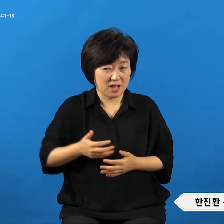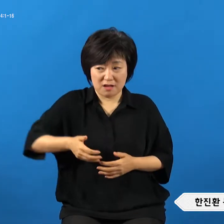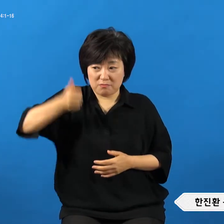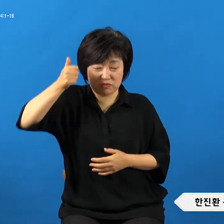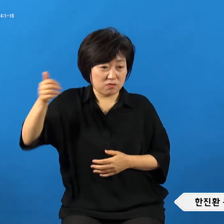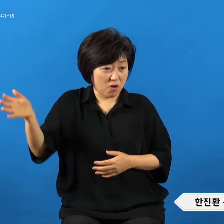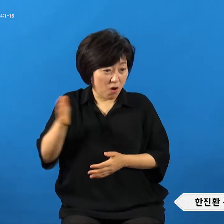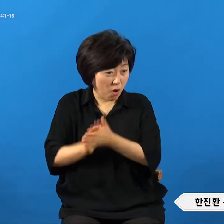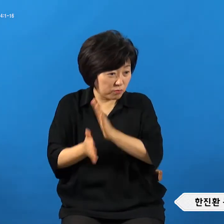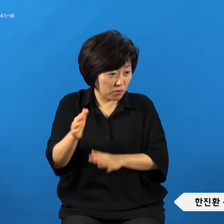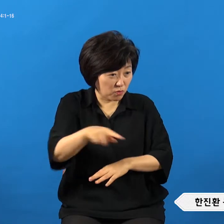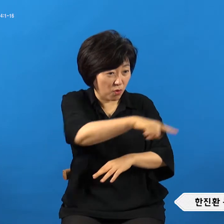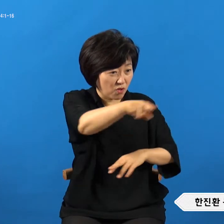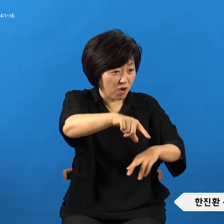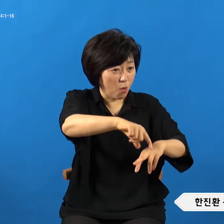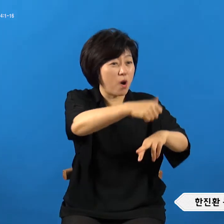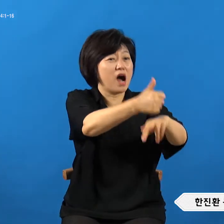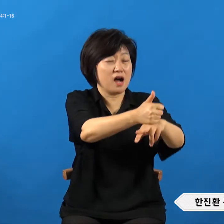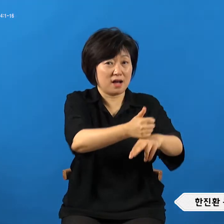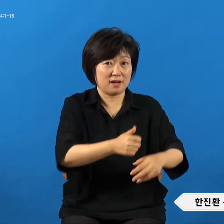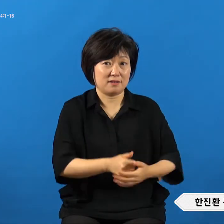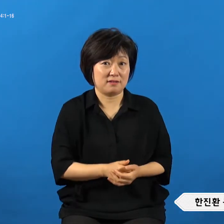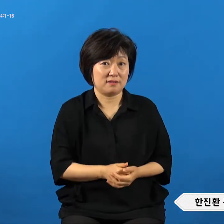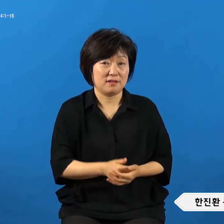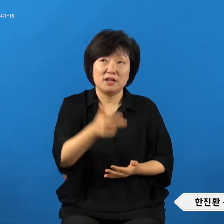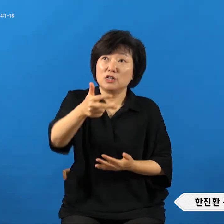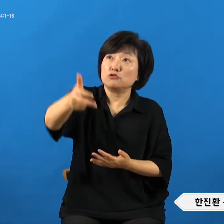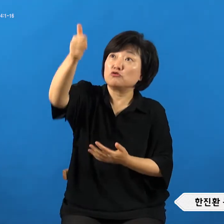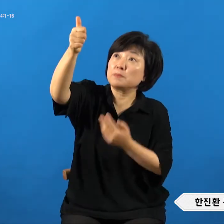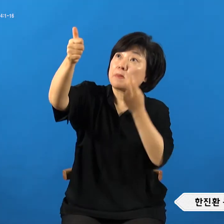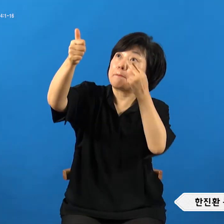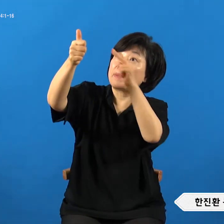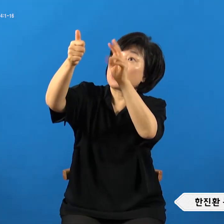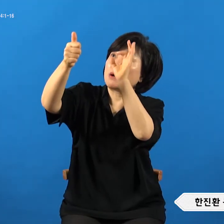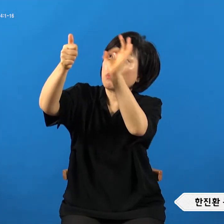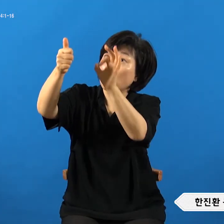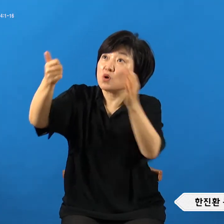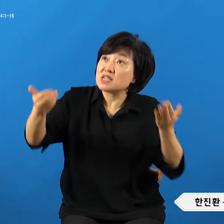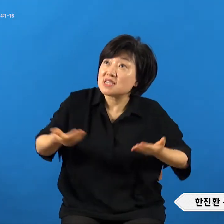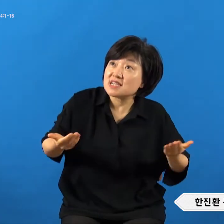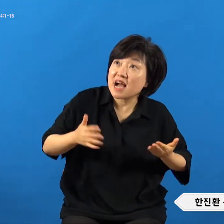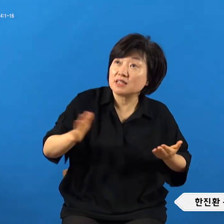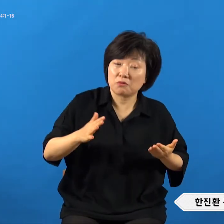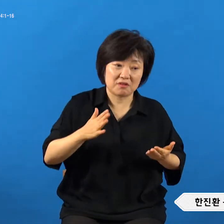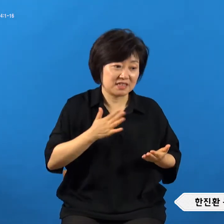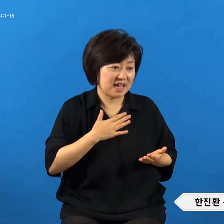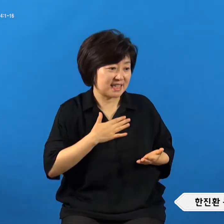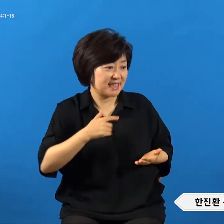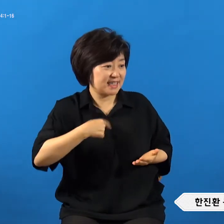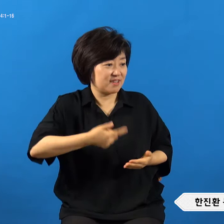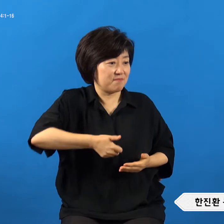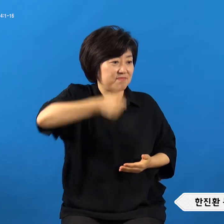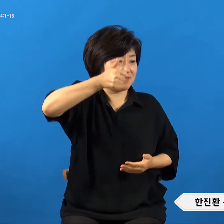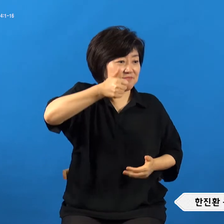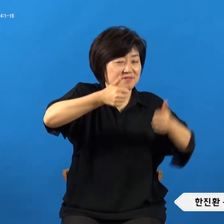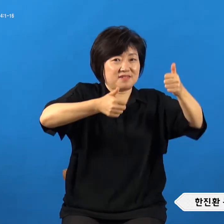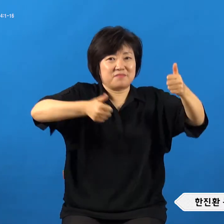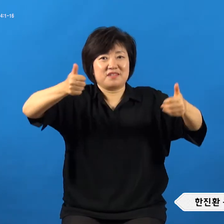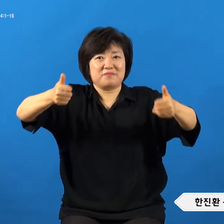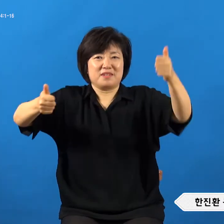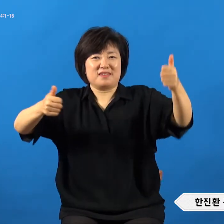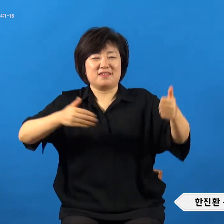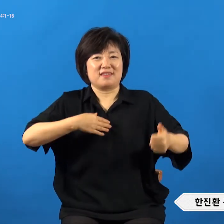없이도 왕이 되었도다. 고린도 교인들은 주님만 바라보고 일하는 것이 아니라 자기들 스스로를 높이기